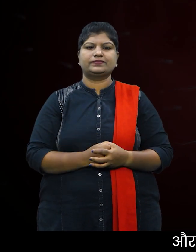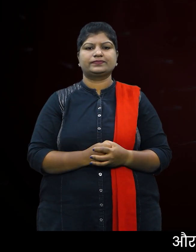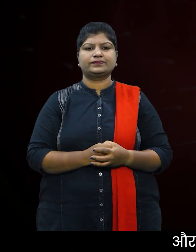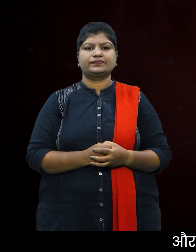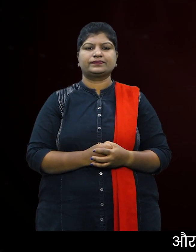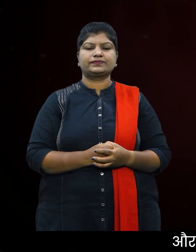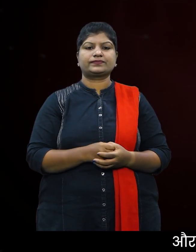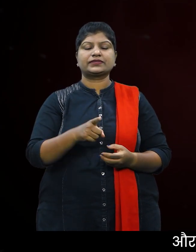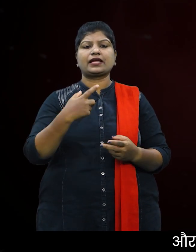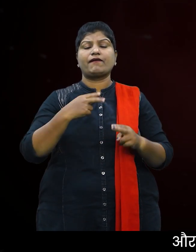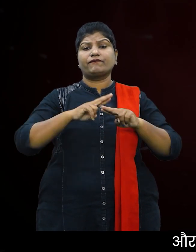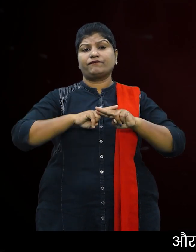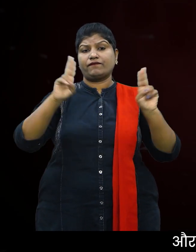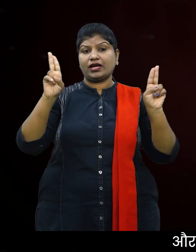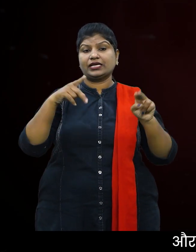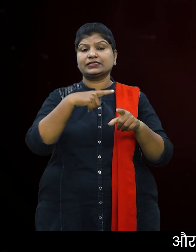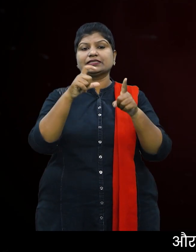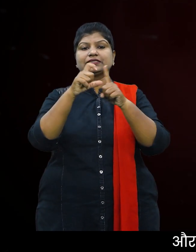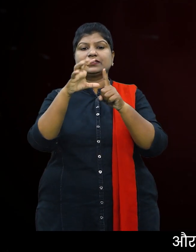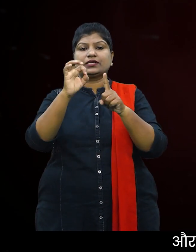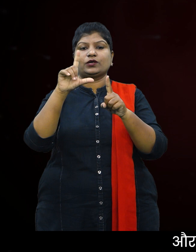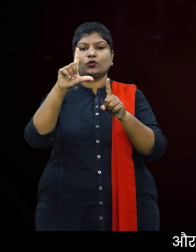और अंततः डॉली का जन्म हुआ।